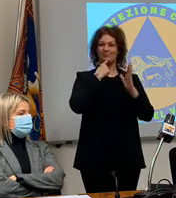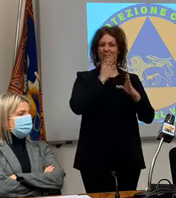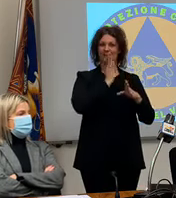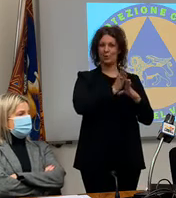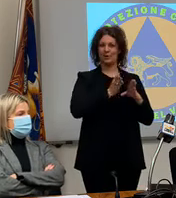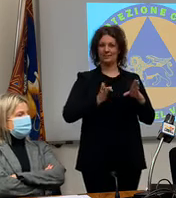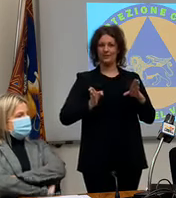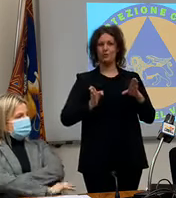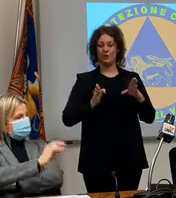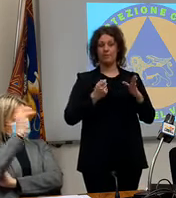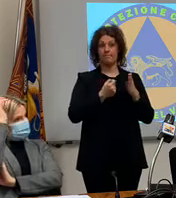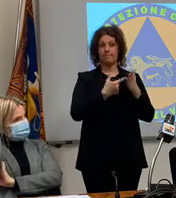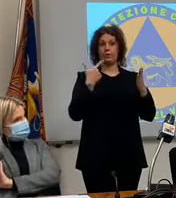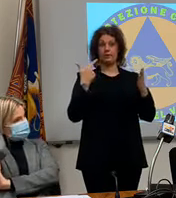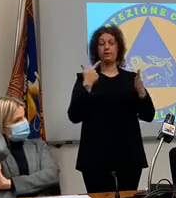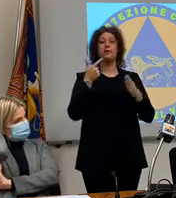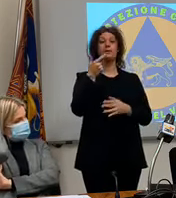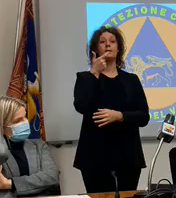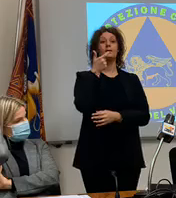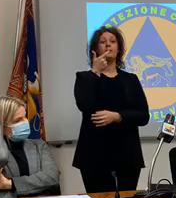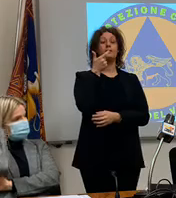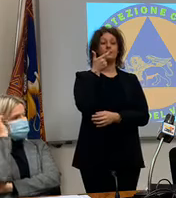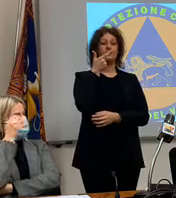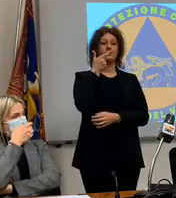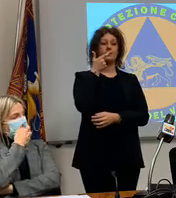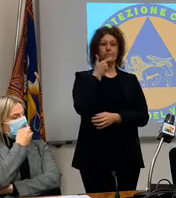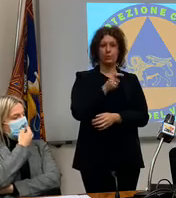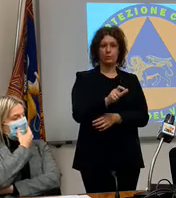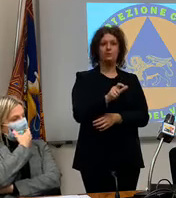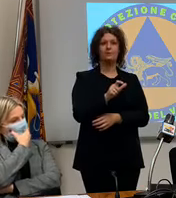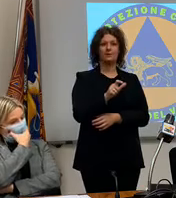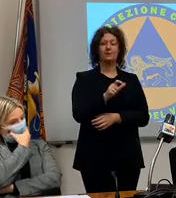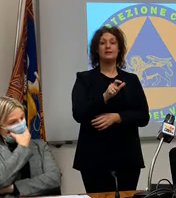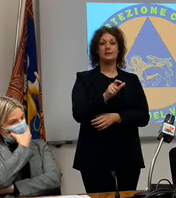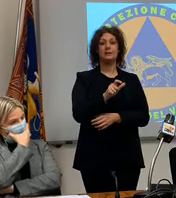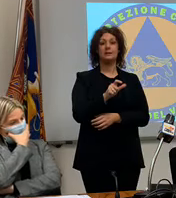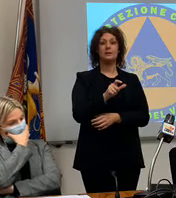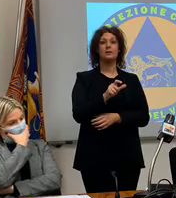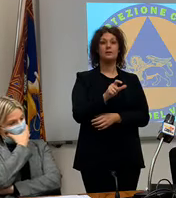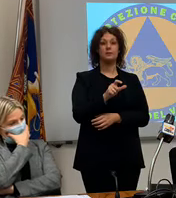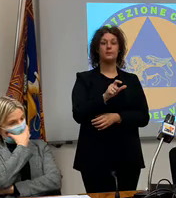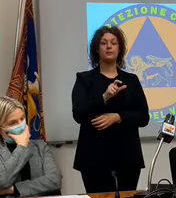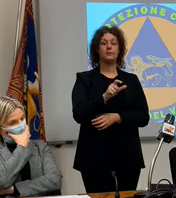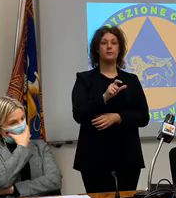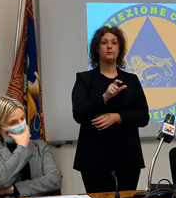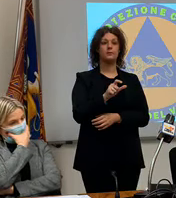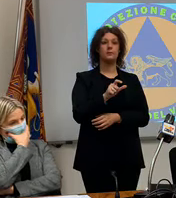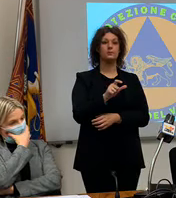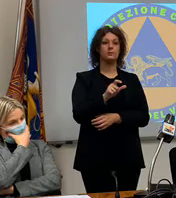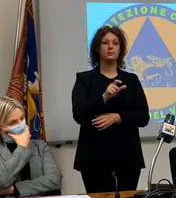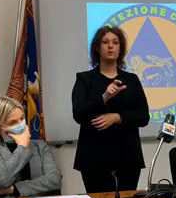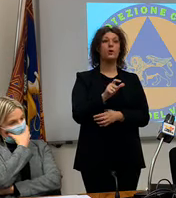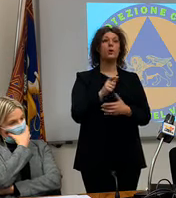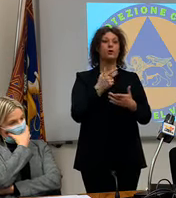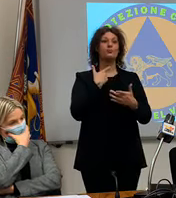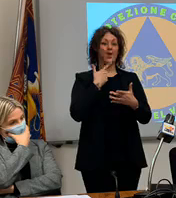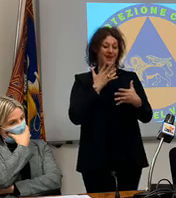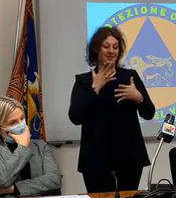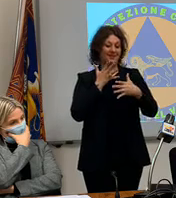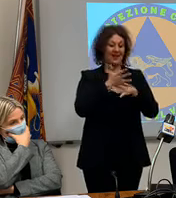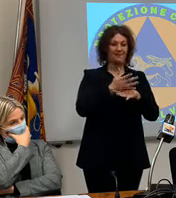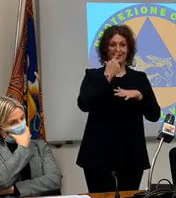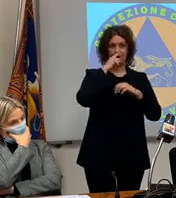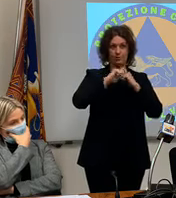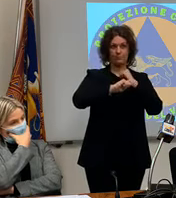entravano anche quello che si è detto poco fa che ha detto il Presidente delle misure anche di tipo e dei risvolti anche di tipo economico è